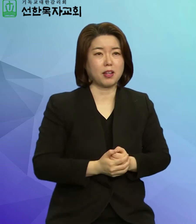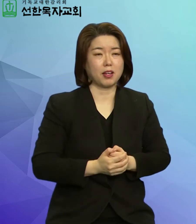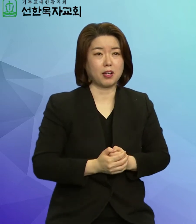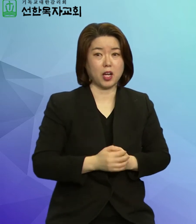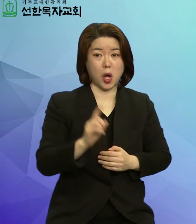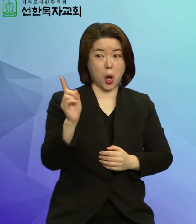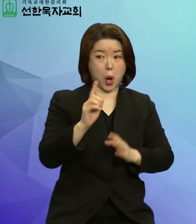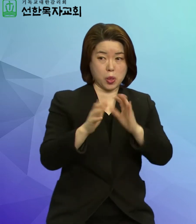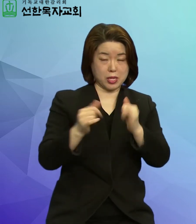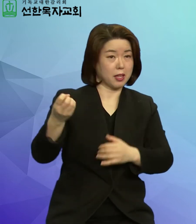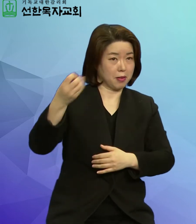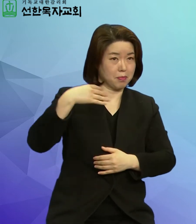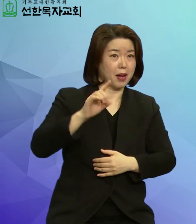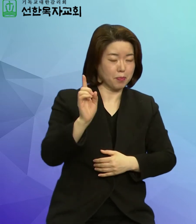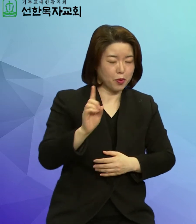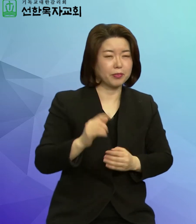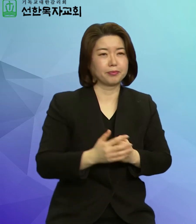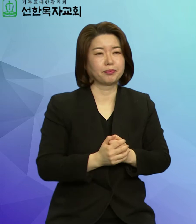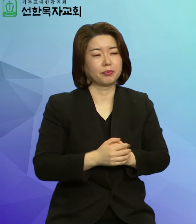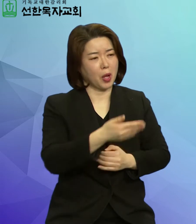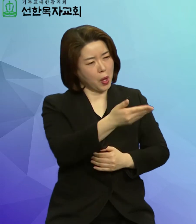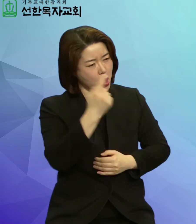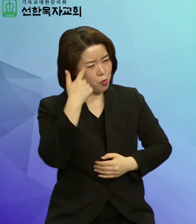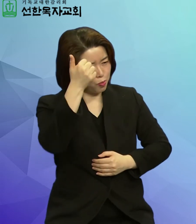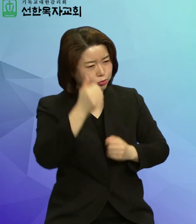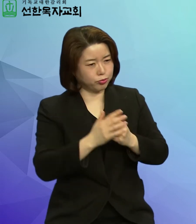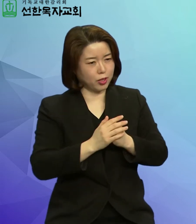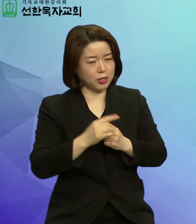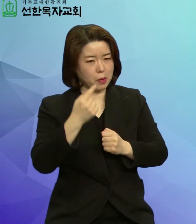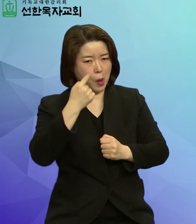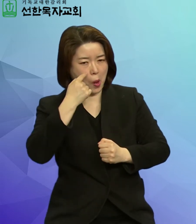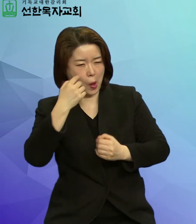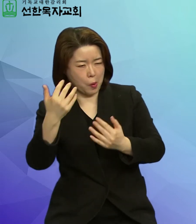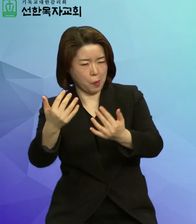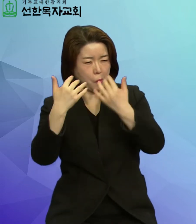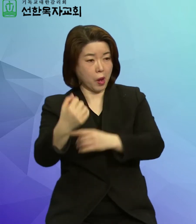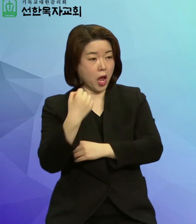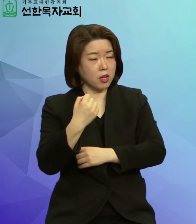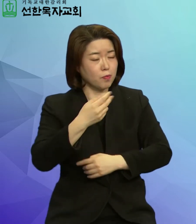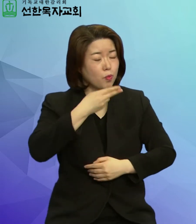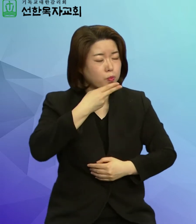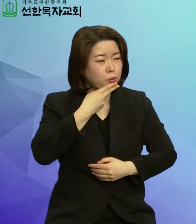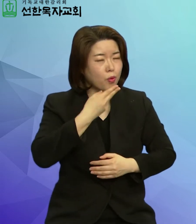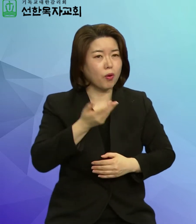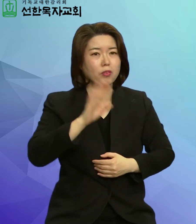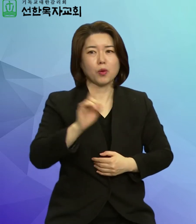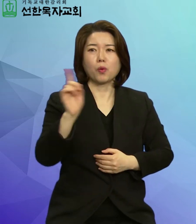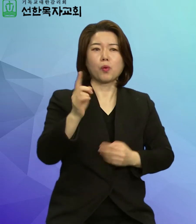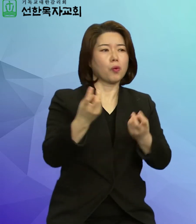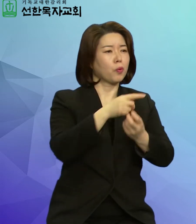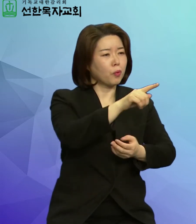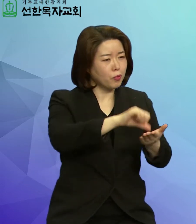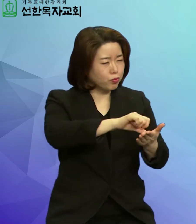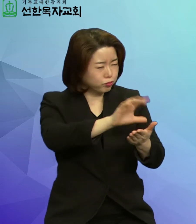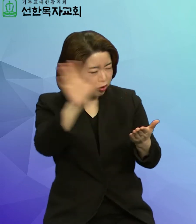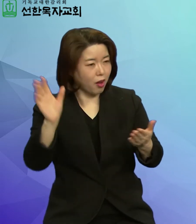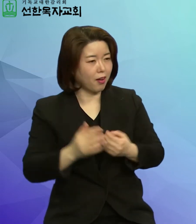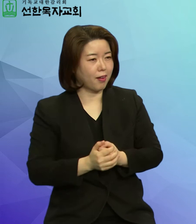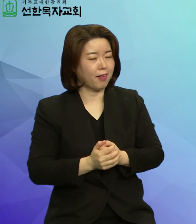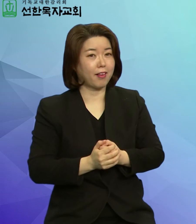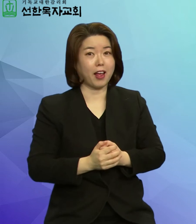많습니다. 어떤 분이 그런 이야기를 하시더라고요. 목사님은 카리스마가 전혀 없는데 어떻게 그렇게